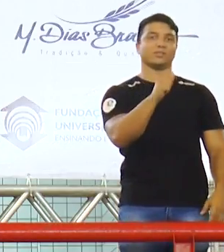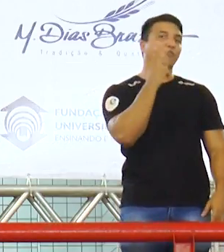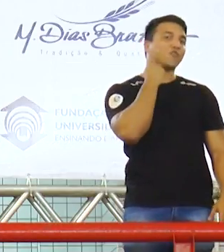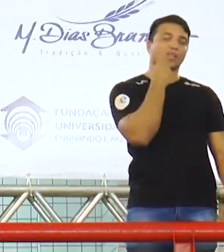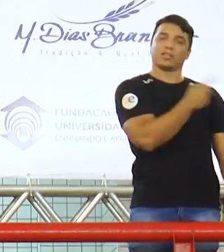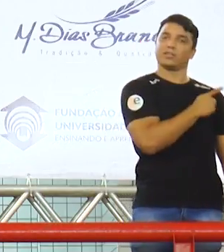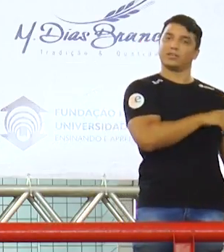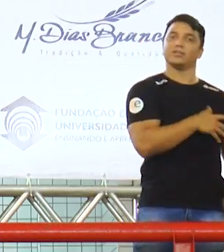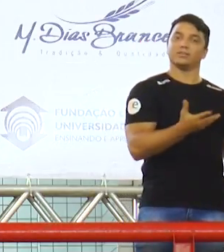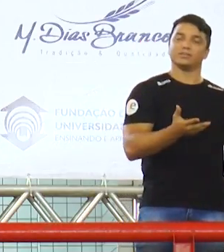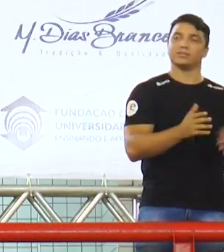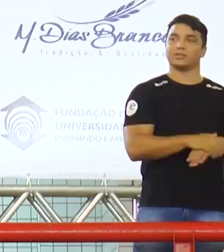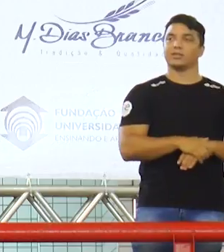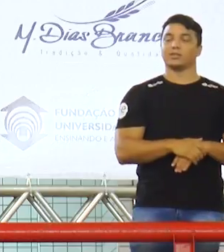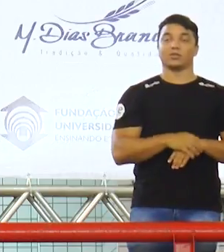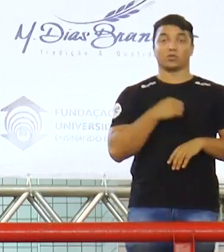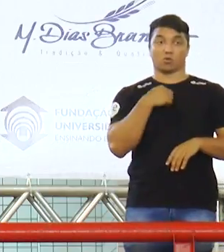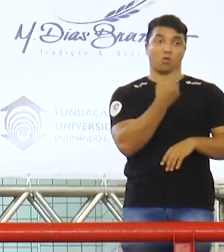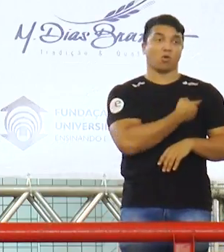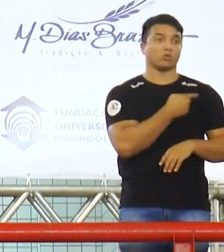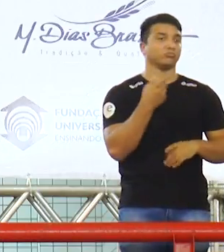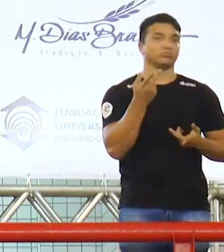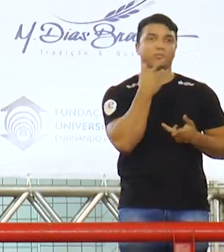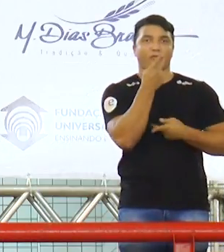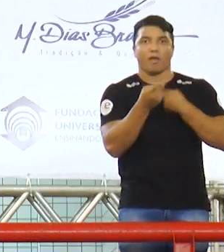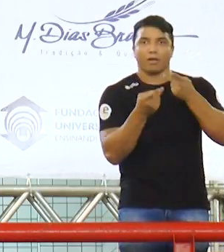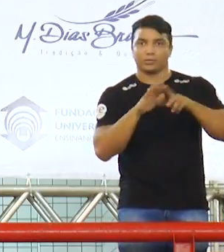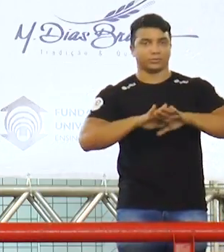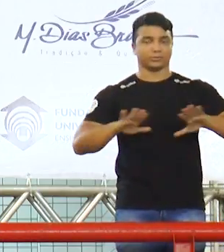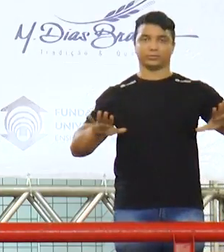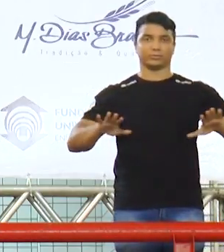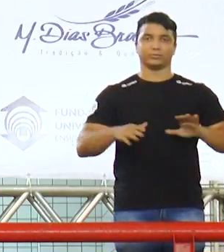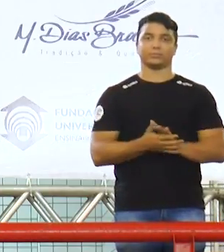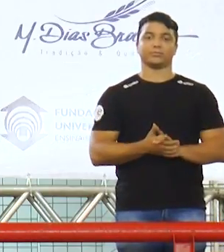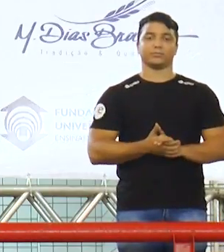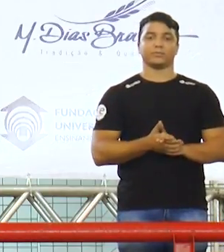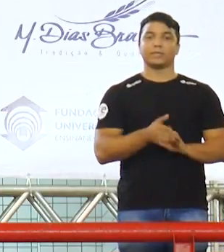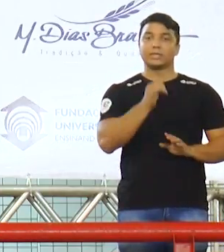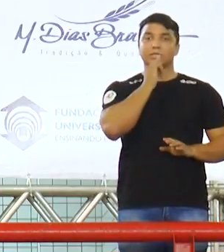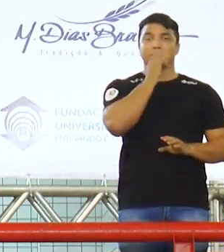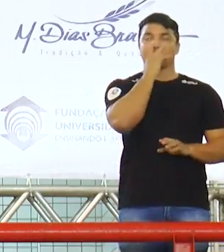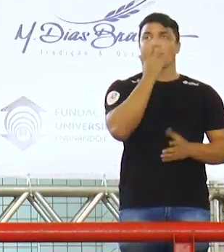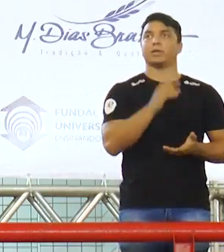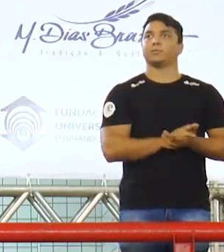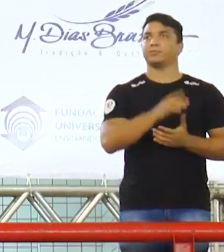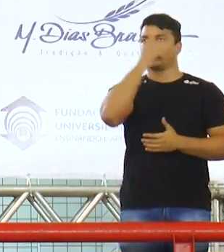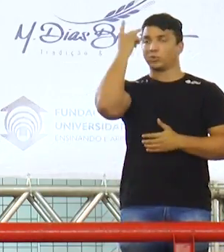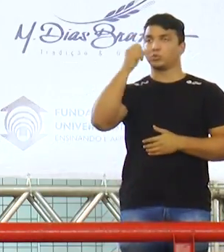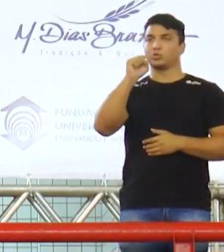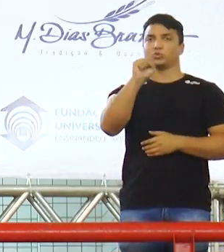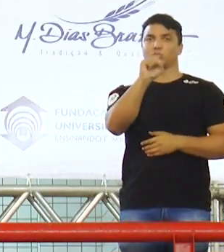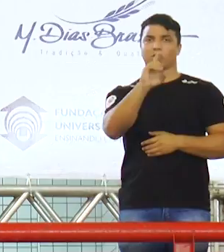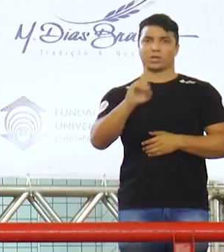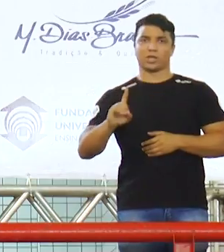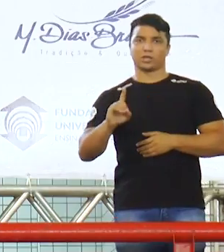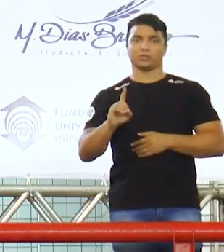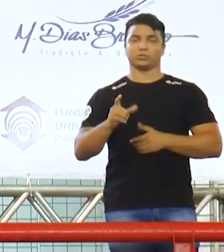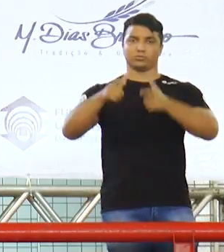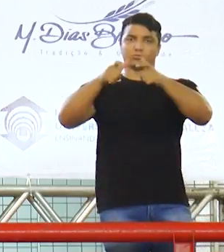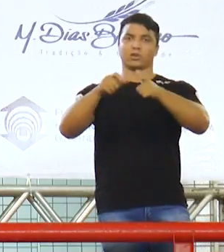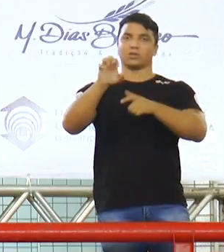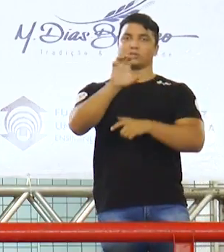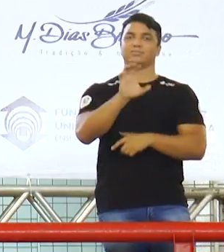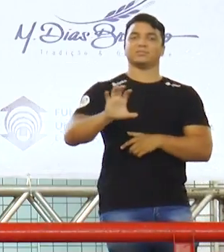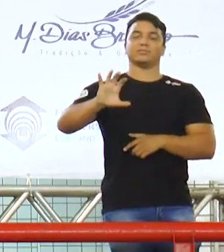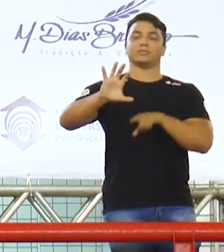Você fala assim. Nós falamos assim. Aí você pega para alguém lá, que é lá do Sudeste, e